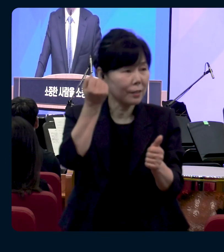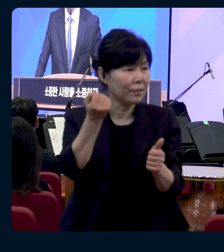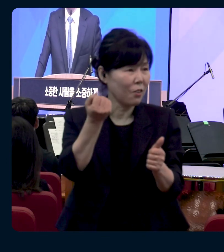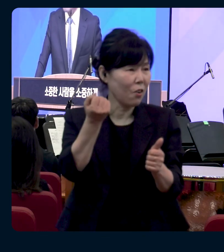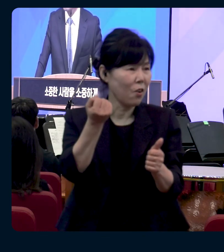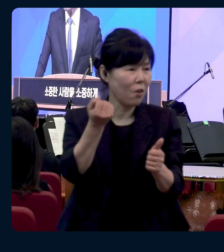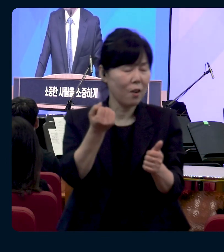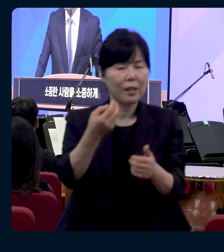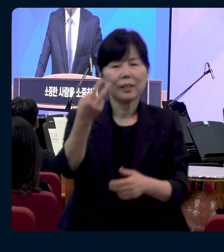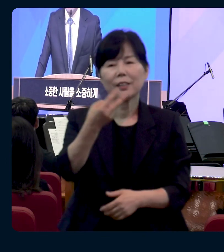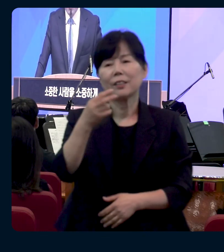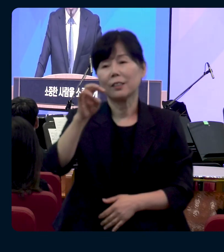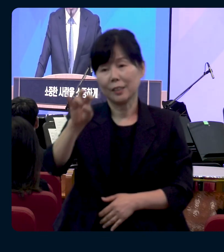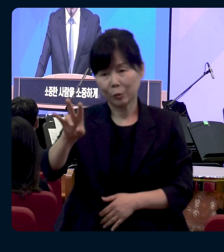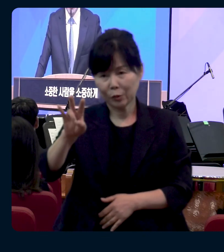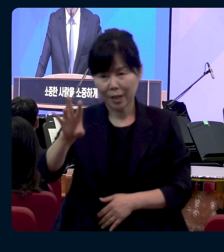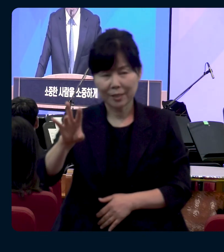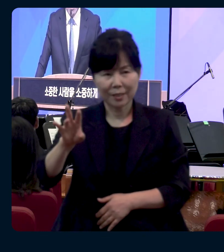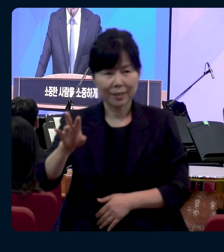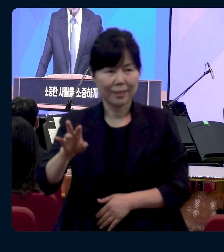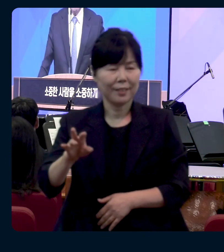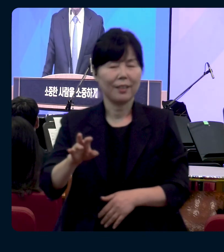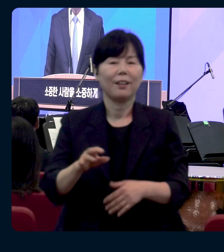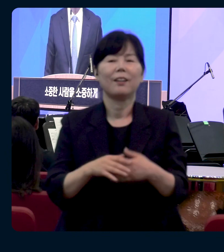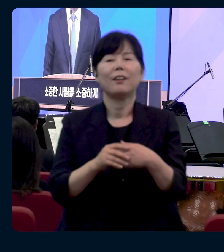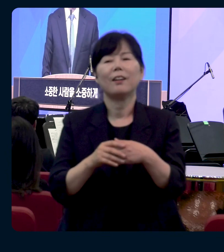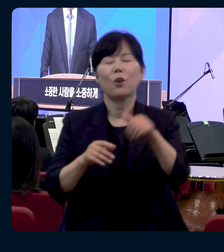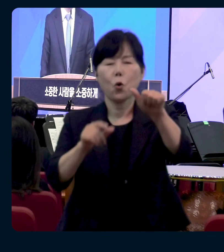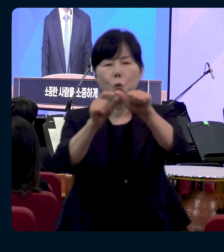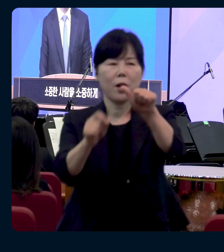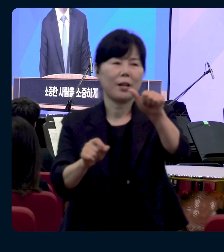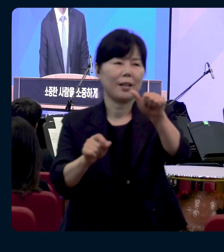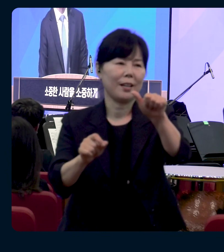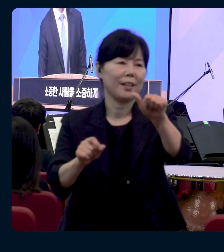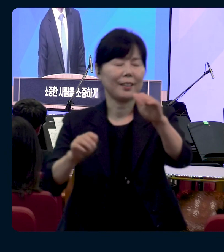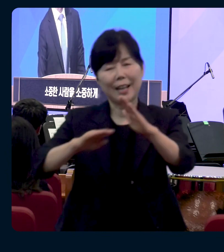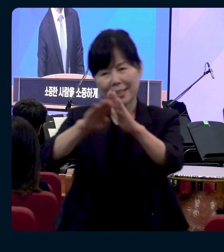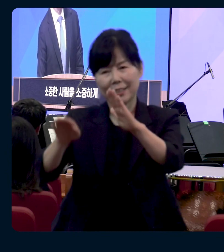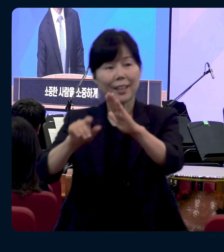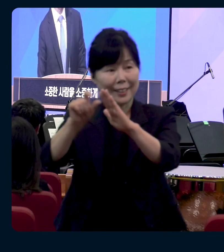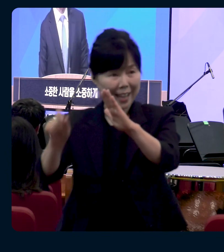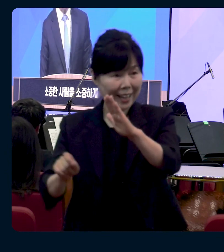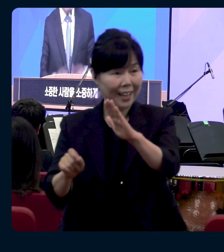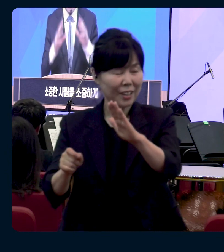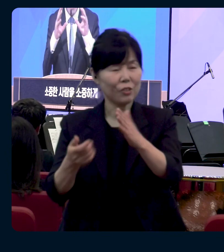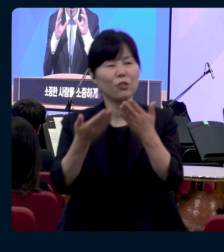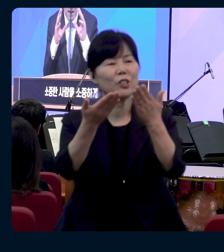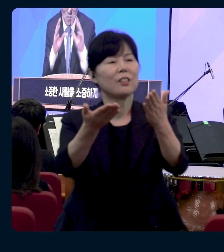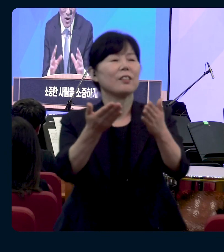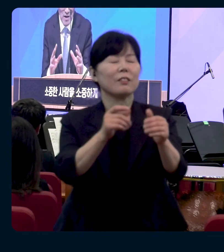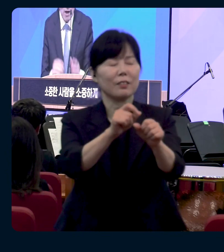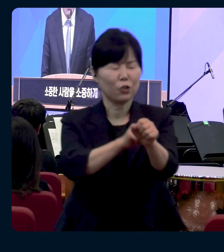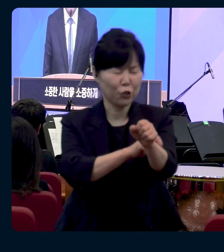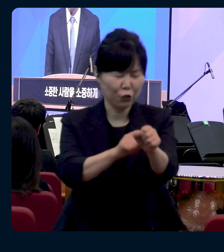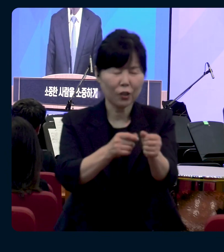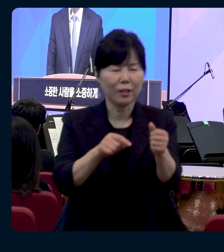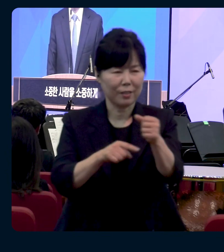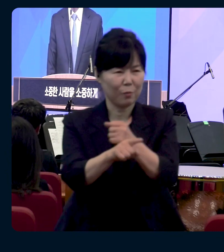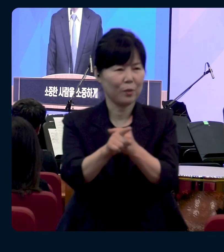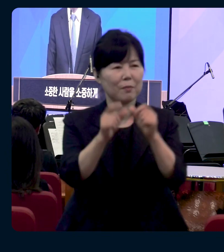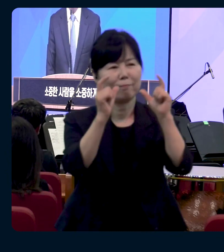2024년 가정의 달에 우리에게 주신 메시지입니다. 우리가 이 세상 가운데서 정말 행복하게 살기